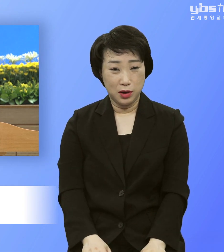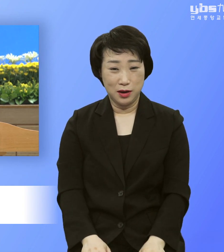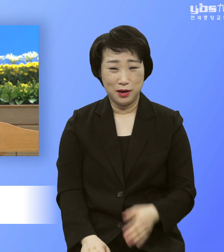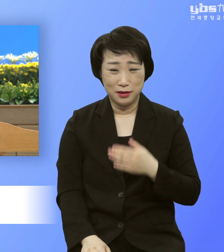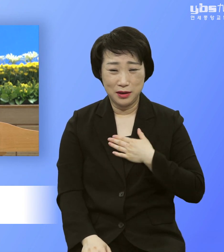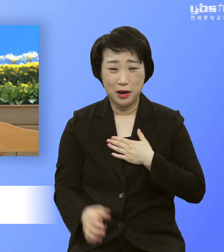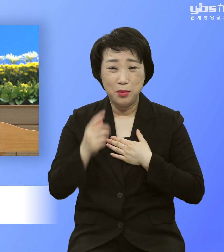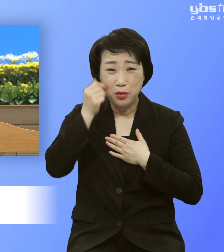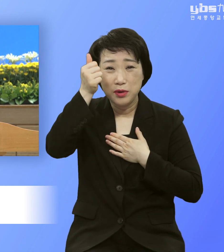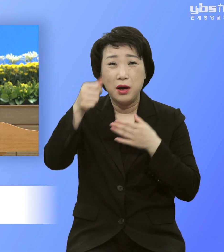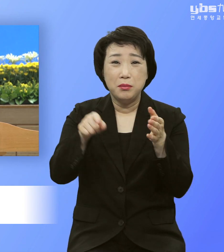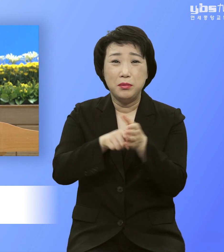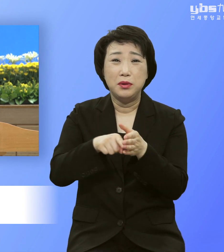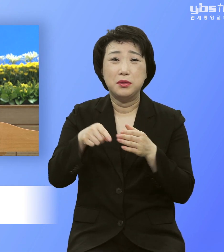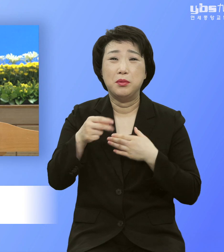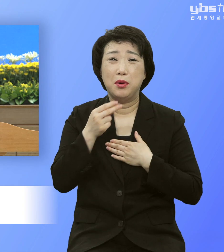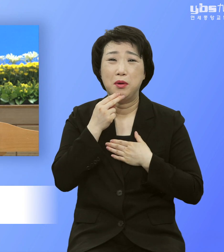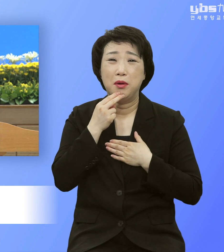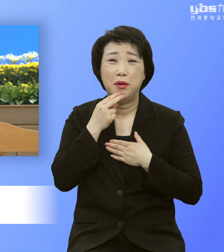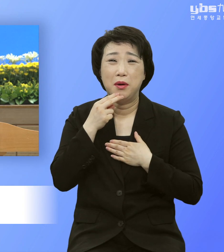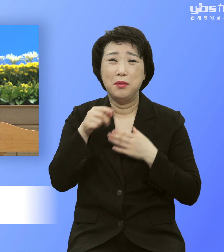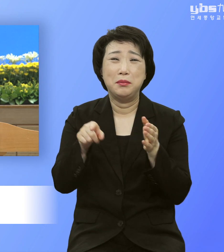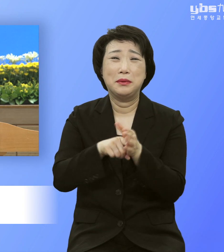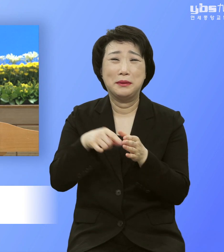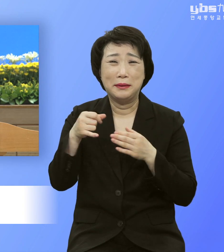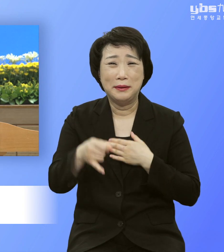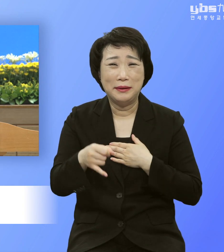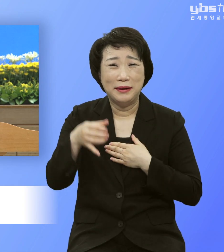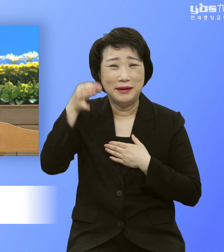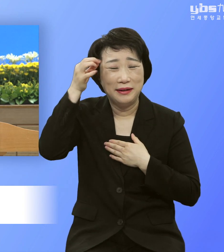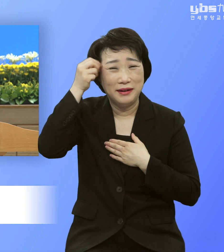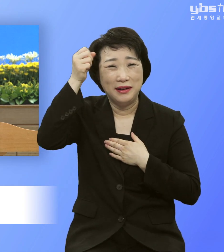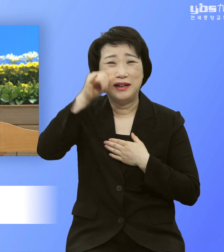목사가 믿음이 없었구나 이 생각했어요.